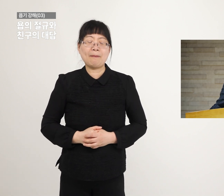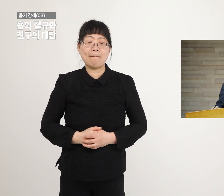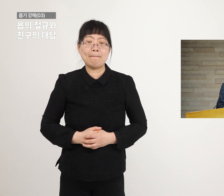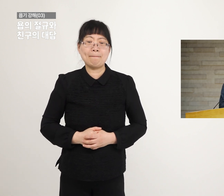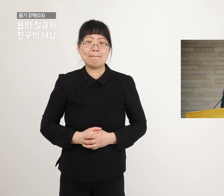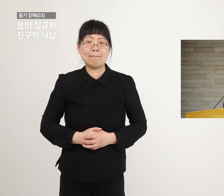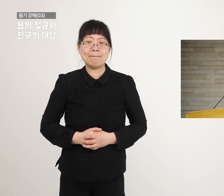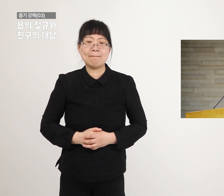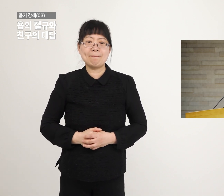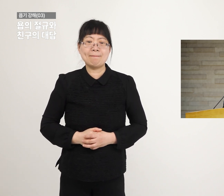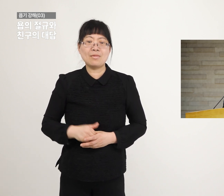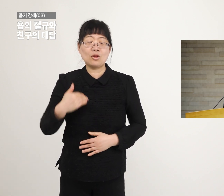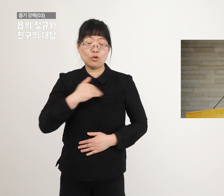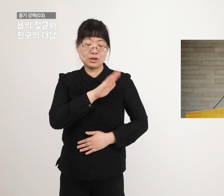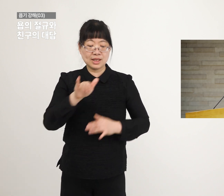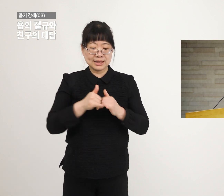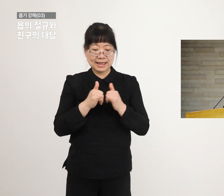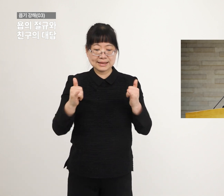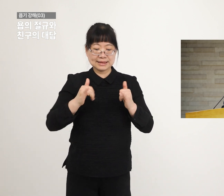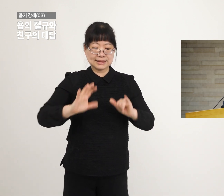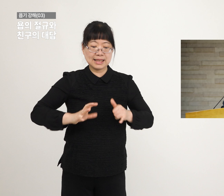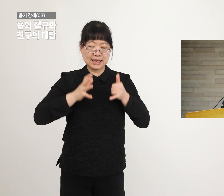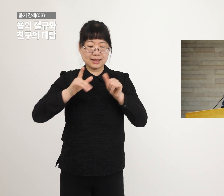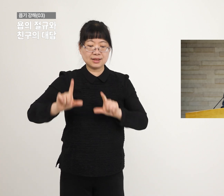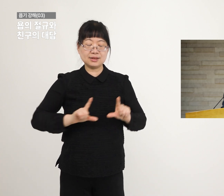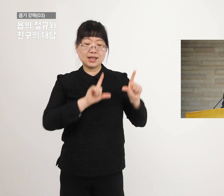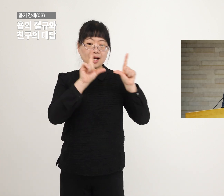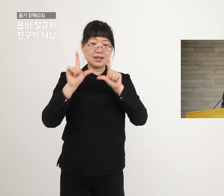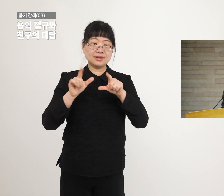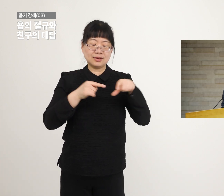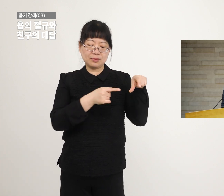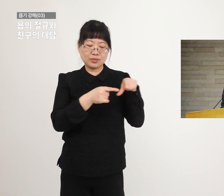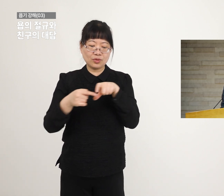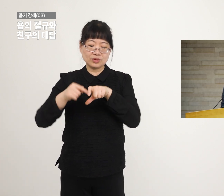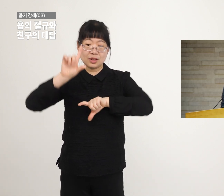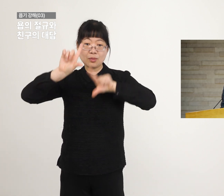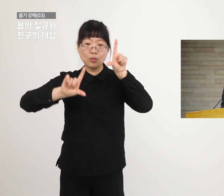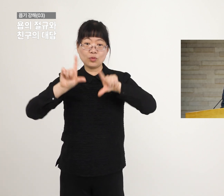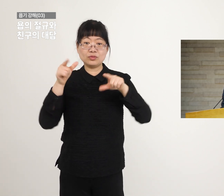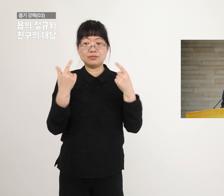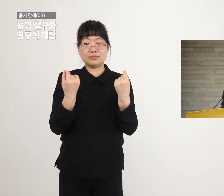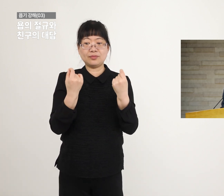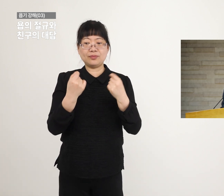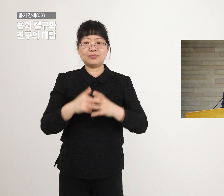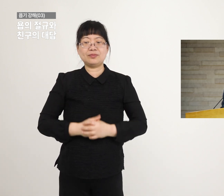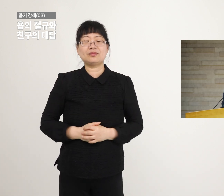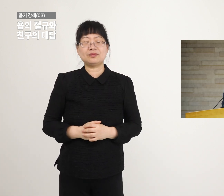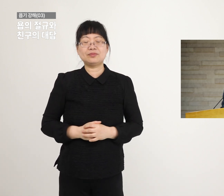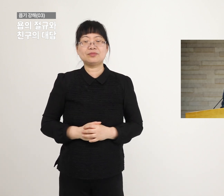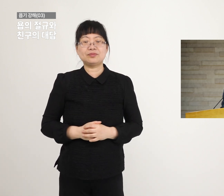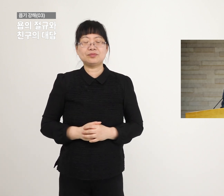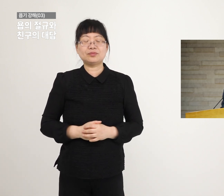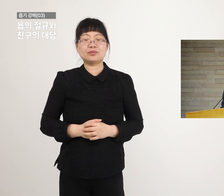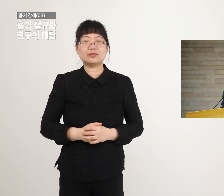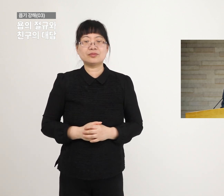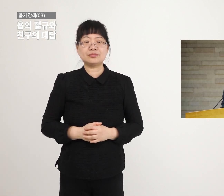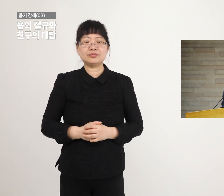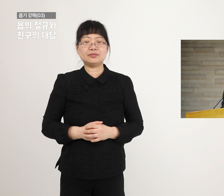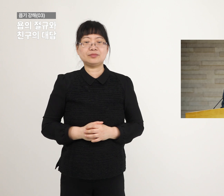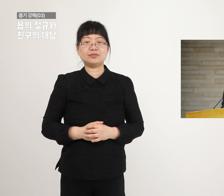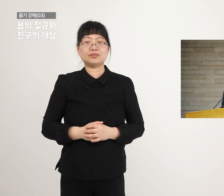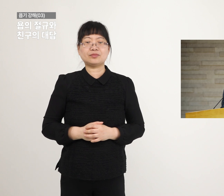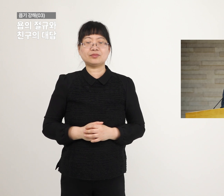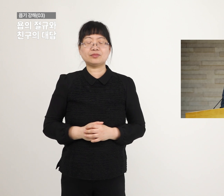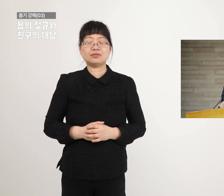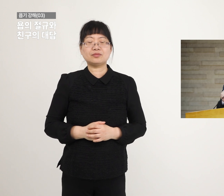어쩌면 우리 인간이 이 세상에 사는 평균치의 모습이라고 봐도 결코 틀리지 않습니다.